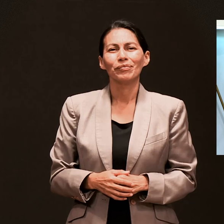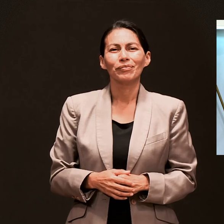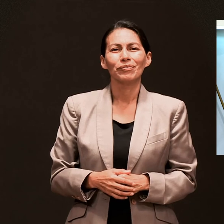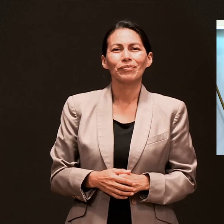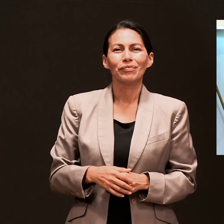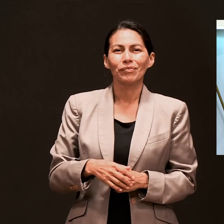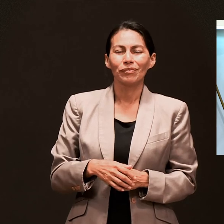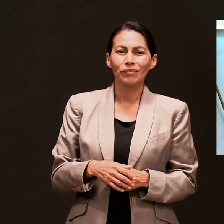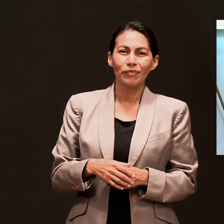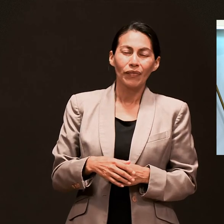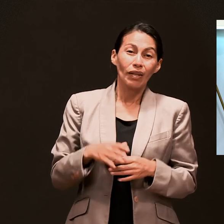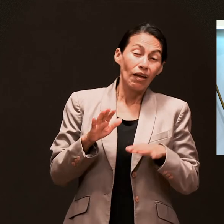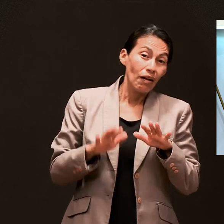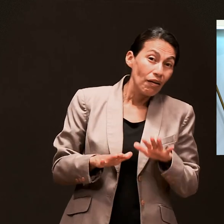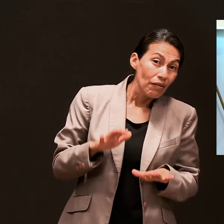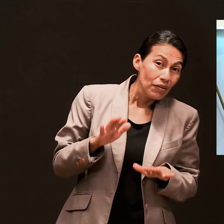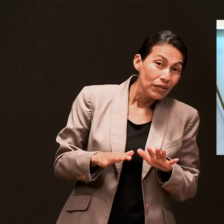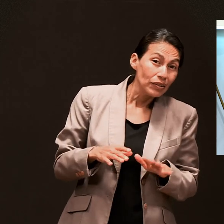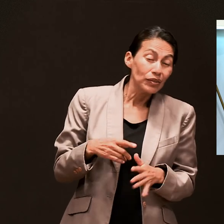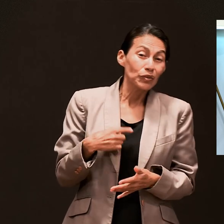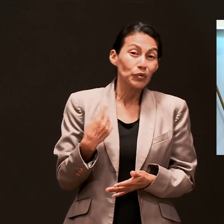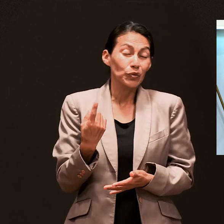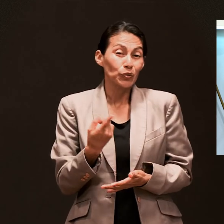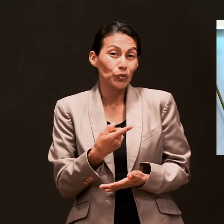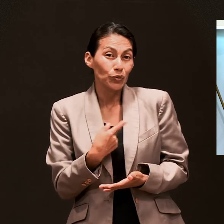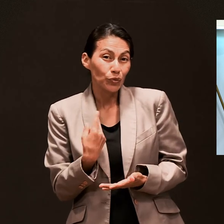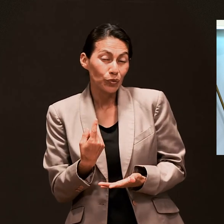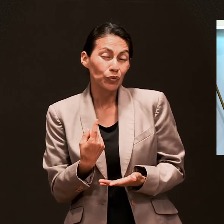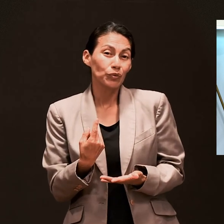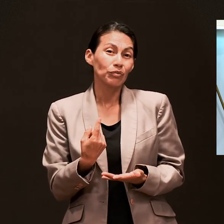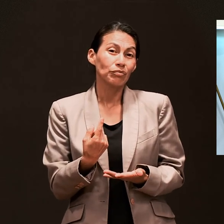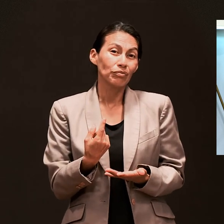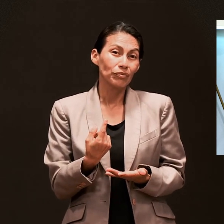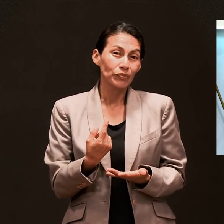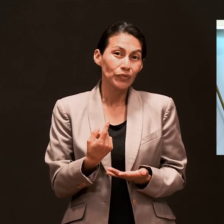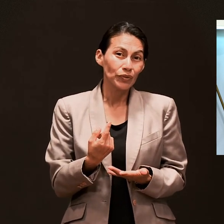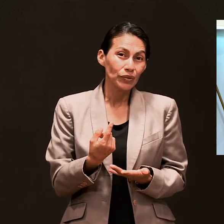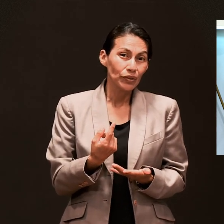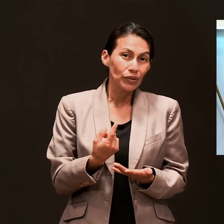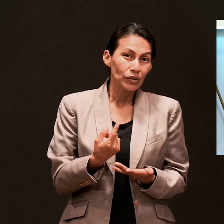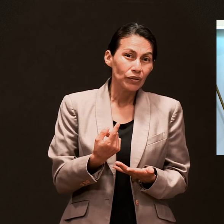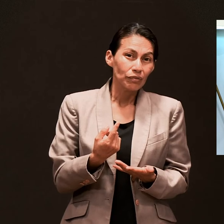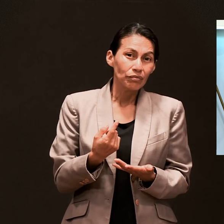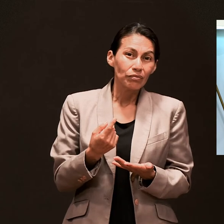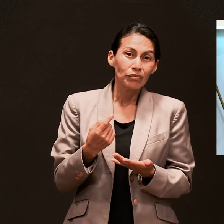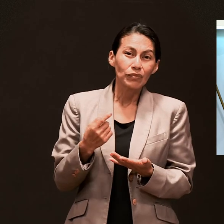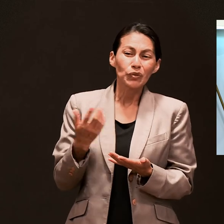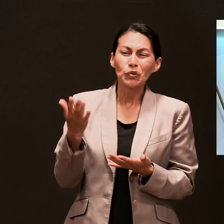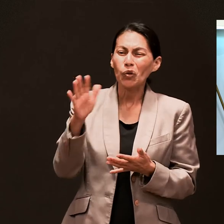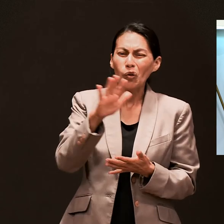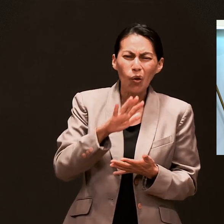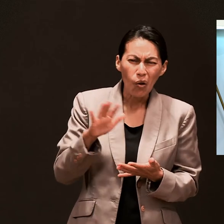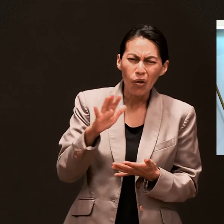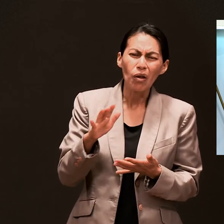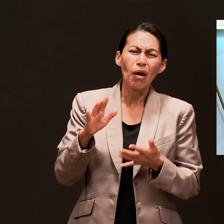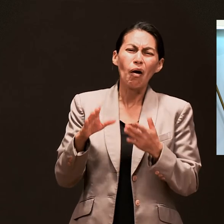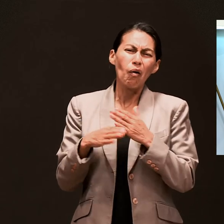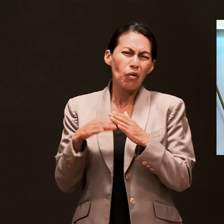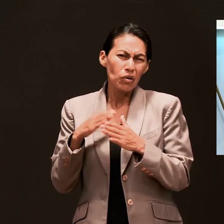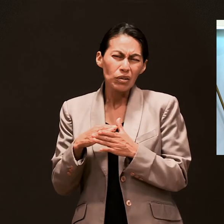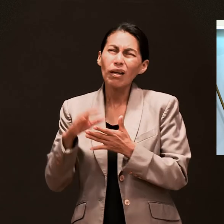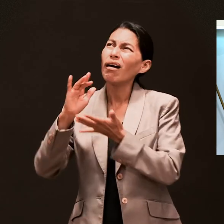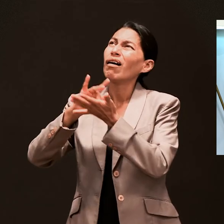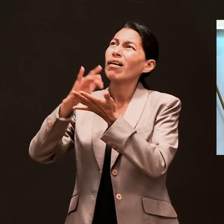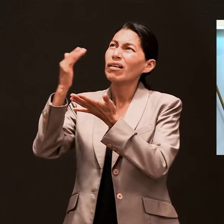con todo lo que hace por ustedes Generalmente somos un poquito más parcos un poquito más de darle gracias